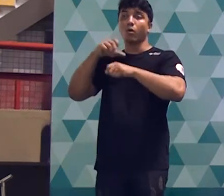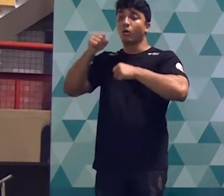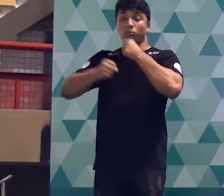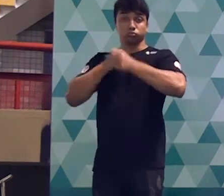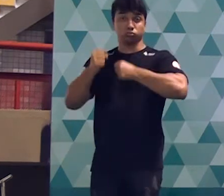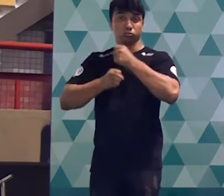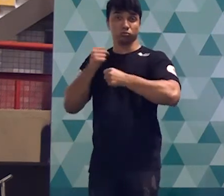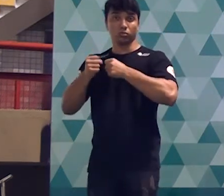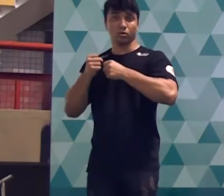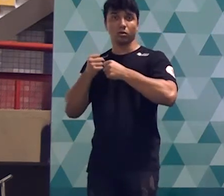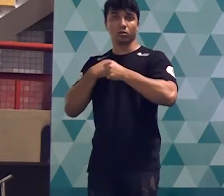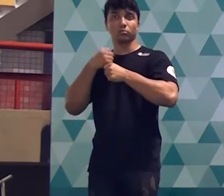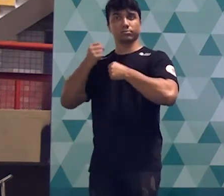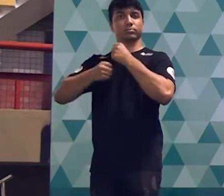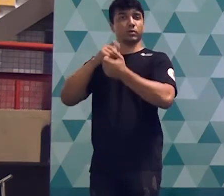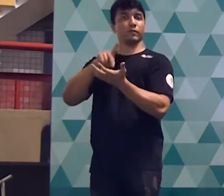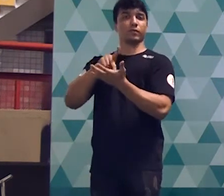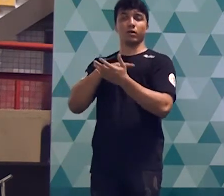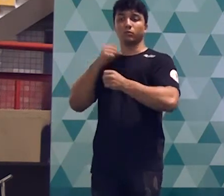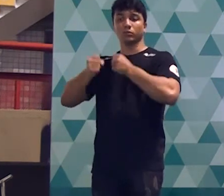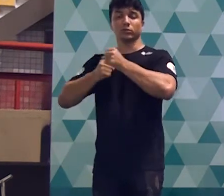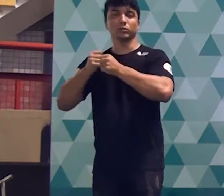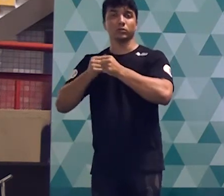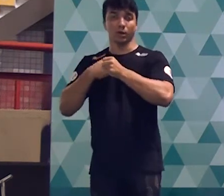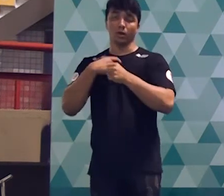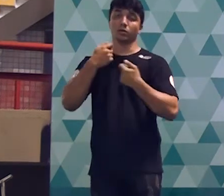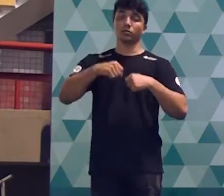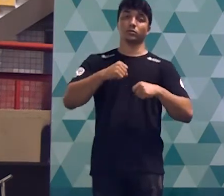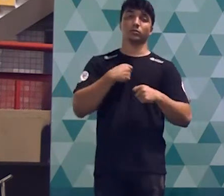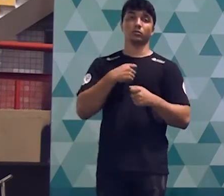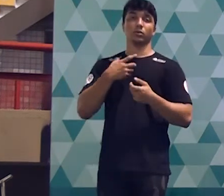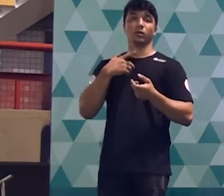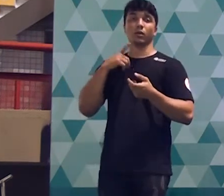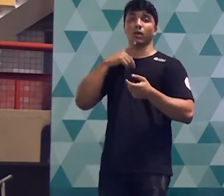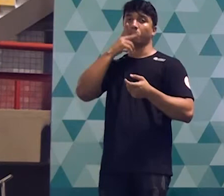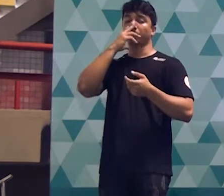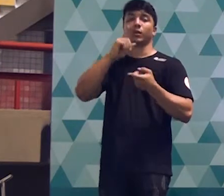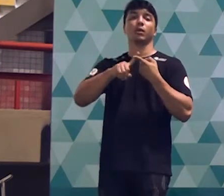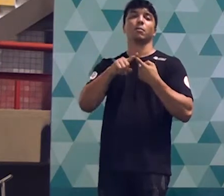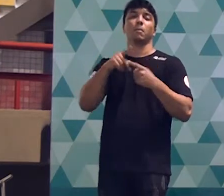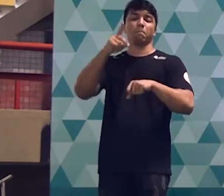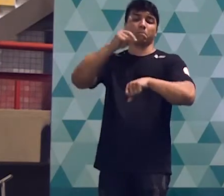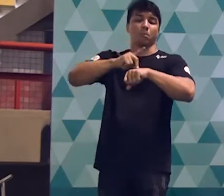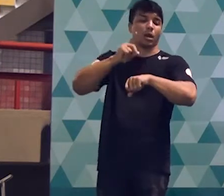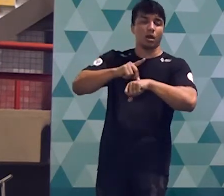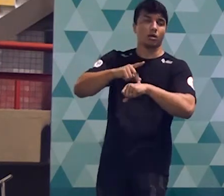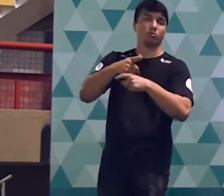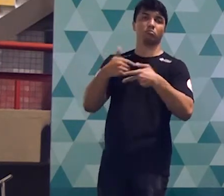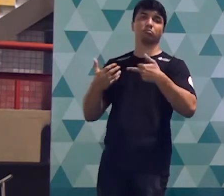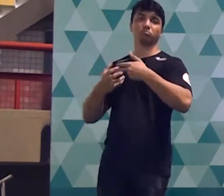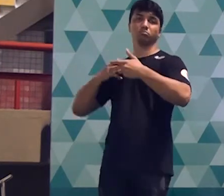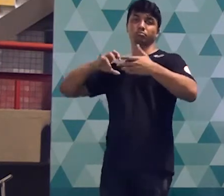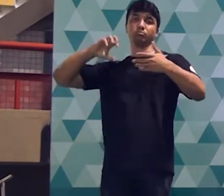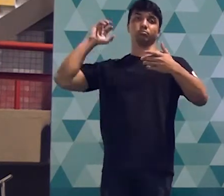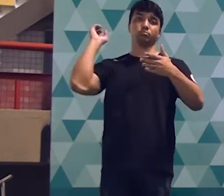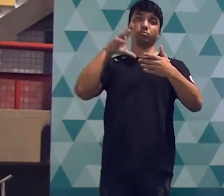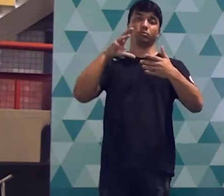corria atrás do animal, ele jogava uma pedra no